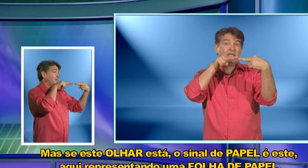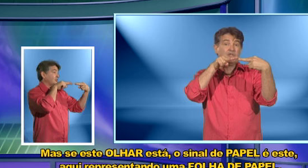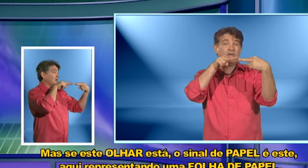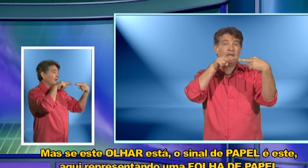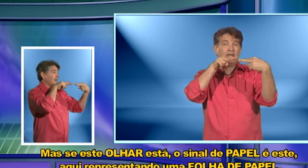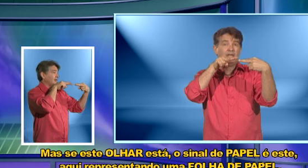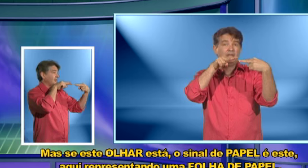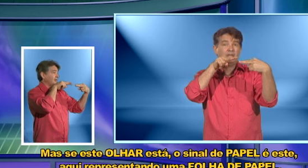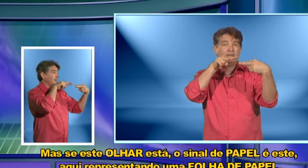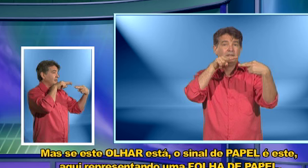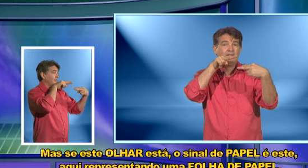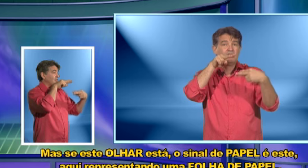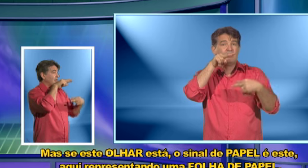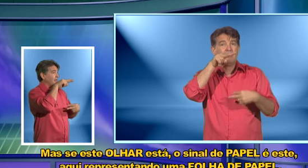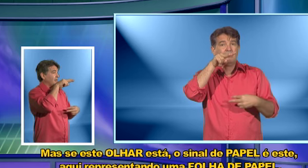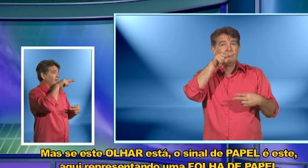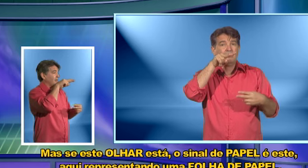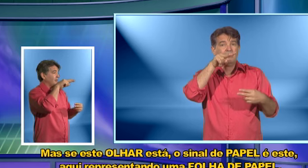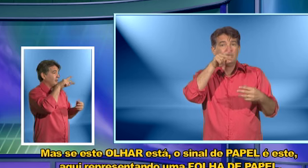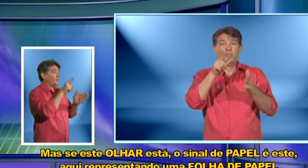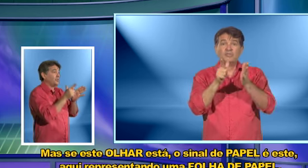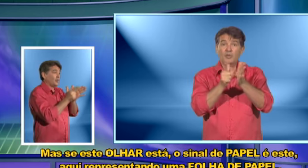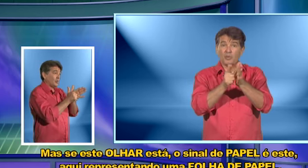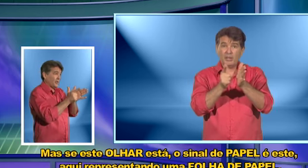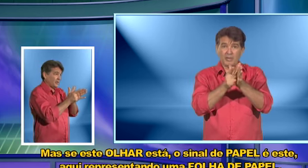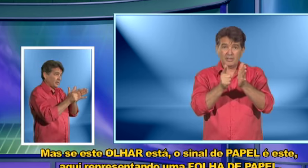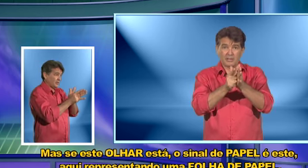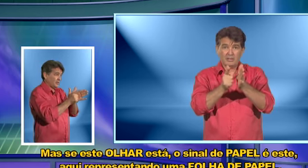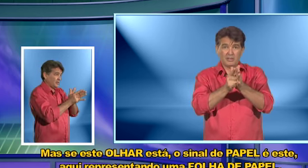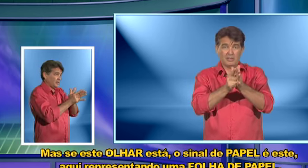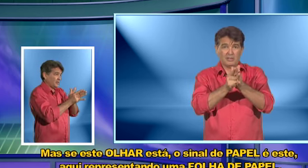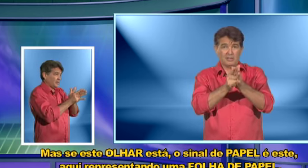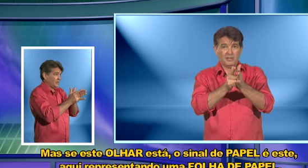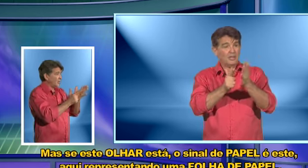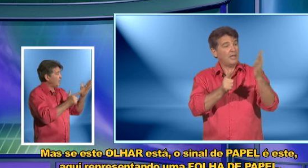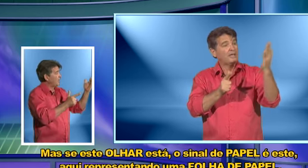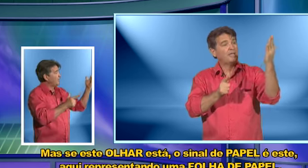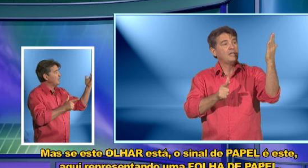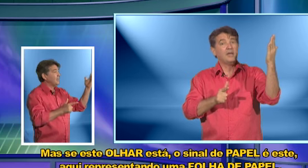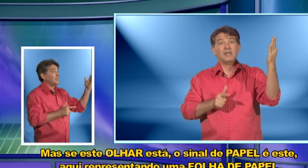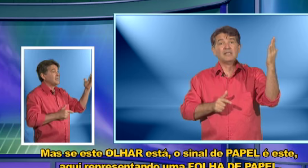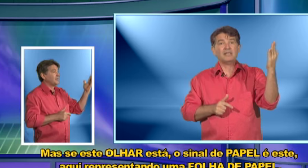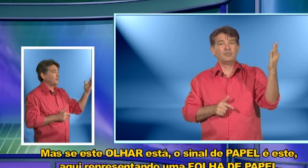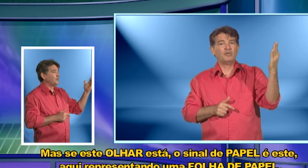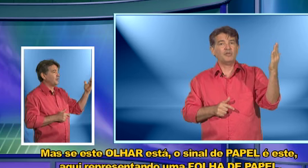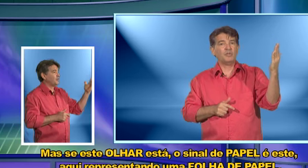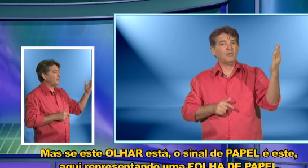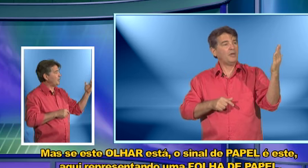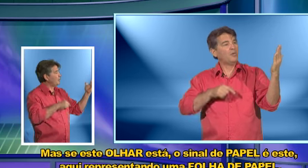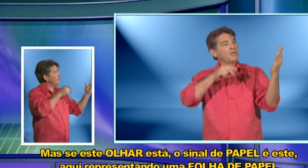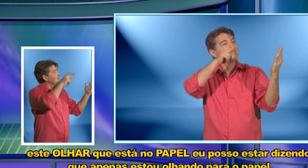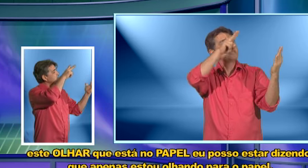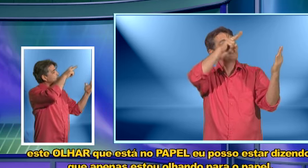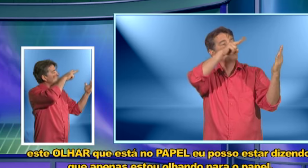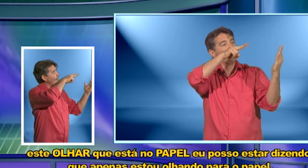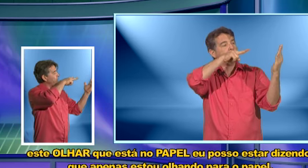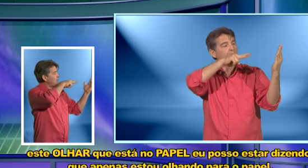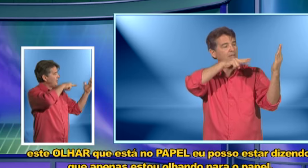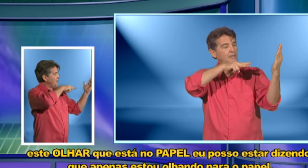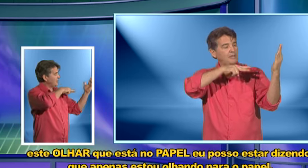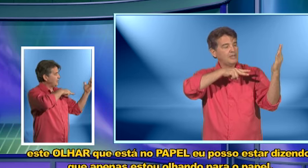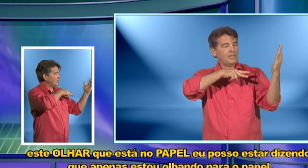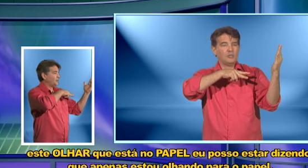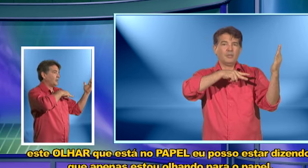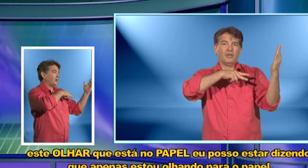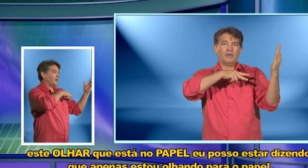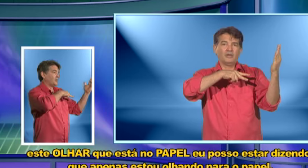Mas se este olhar está, o sinal de papel é este, aqui representando uma folha de papel. Se este